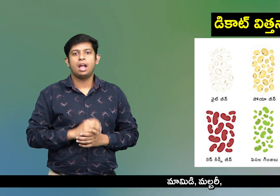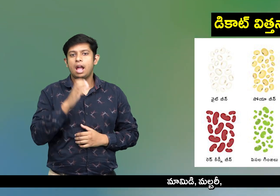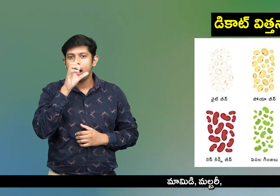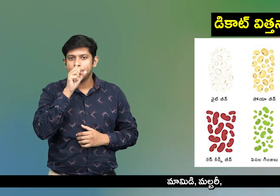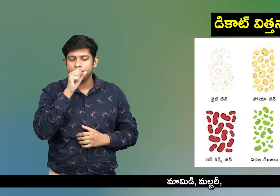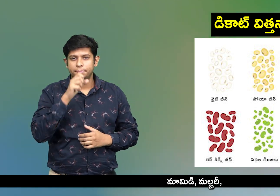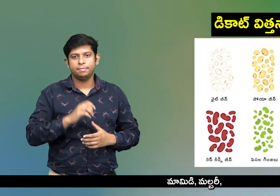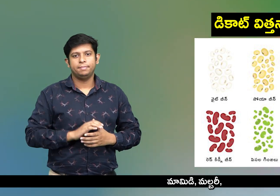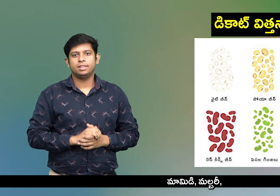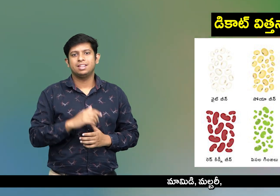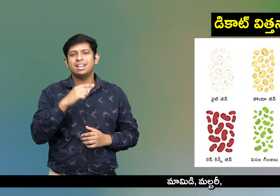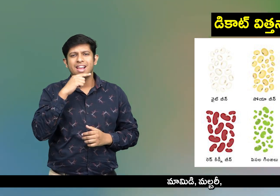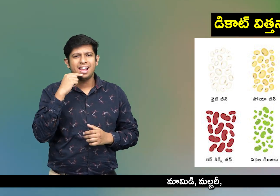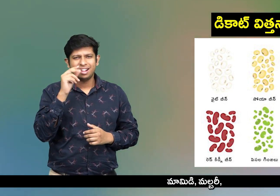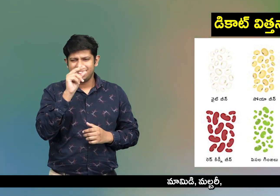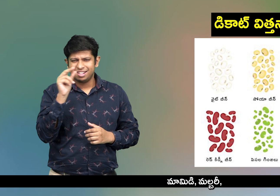మామిడి, మల్బరీ,